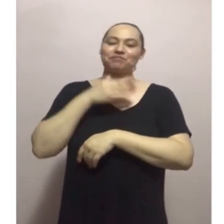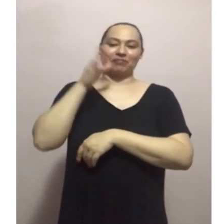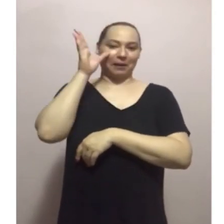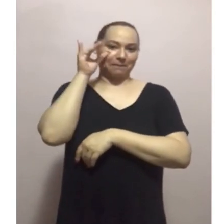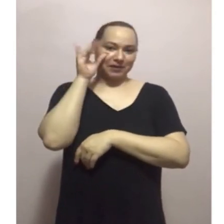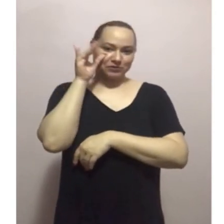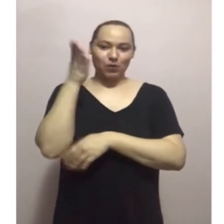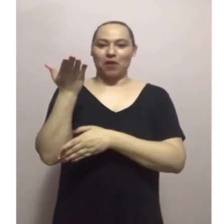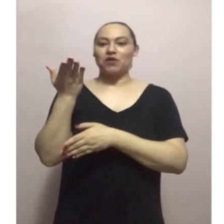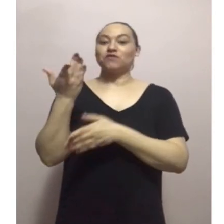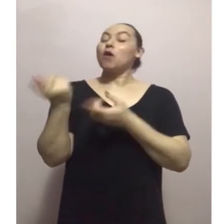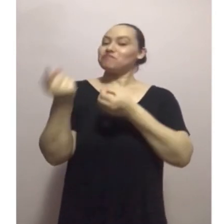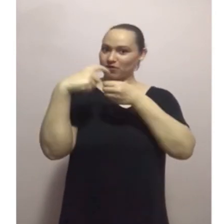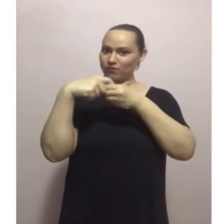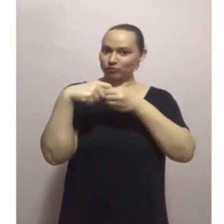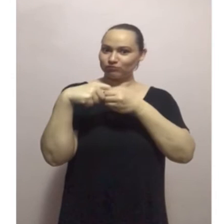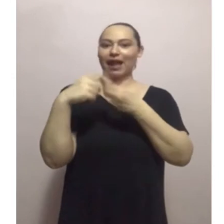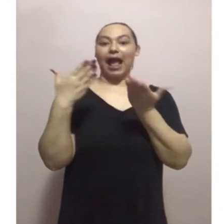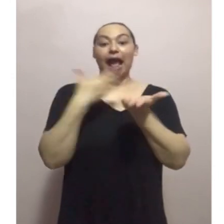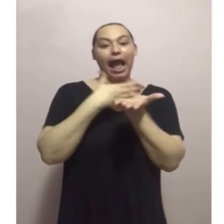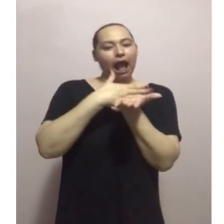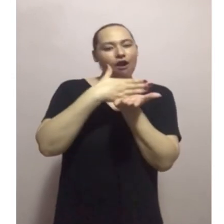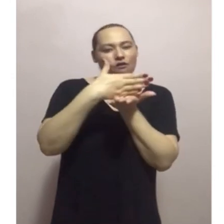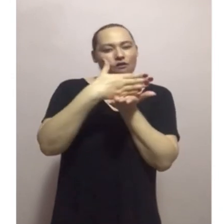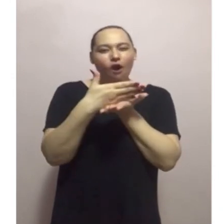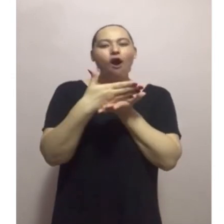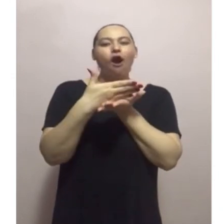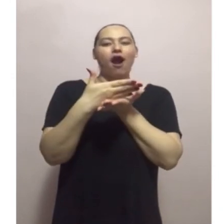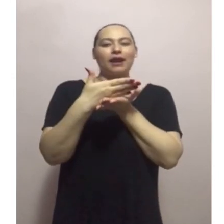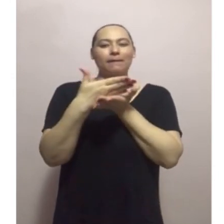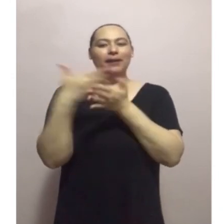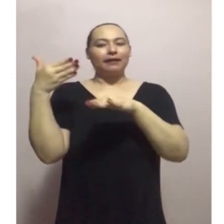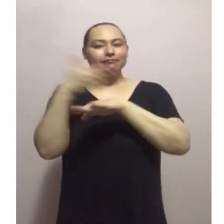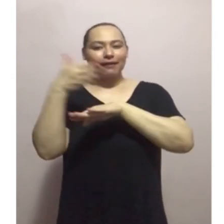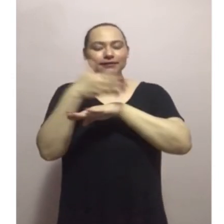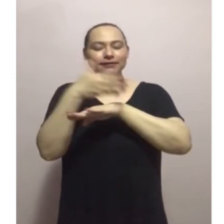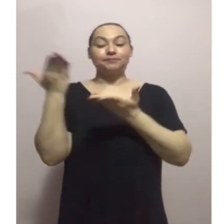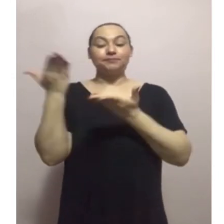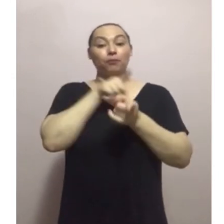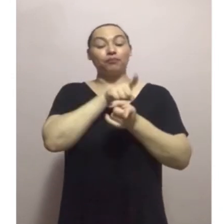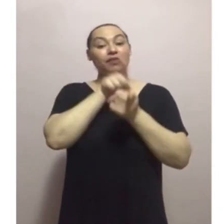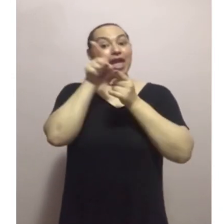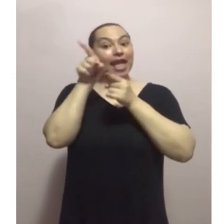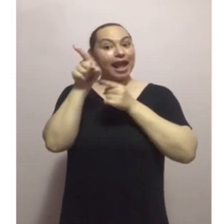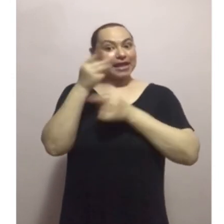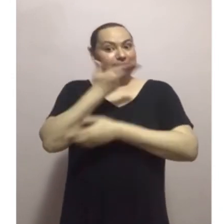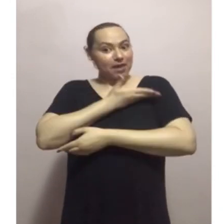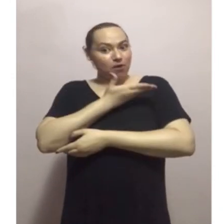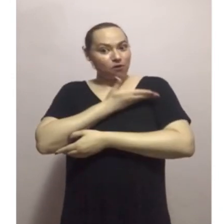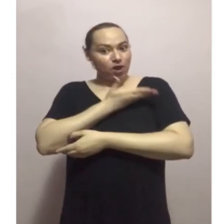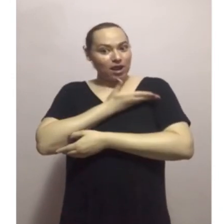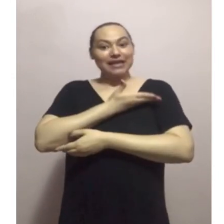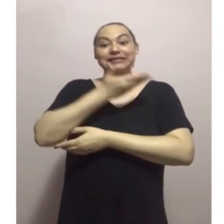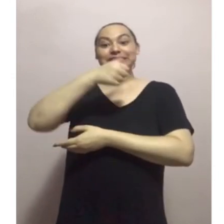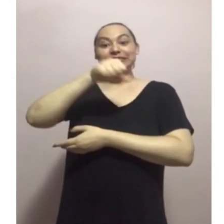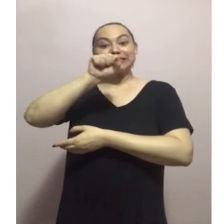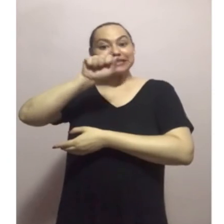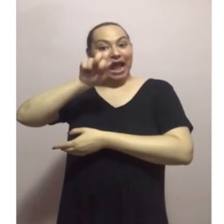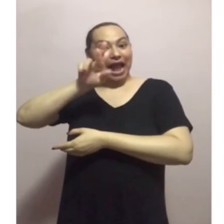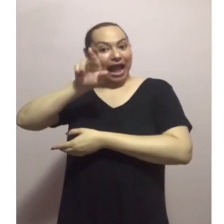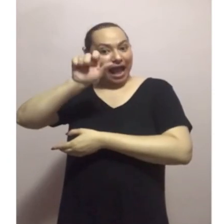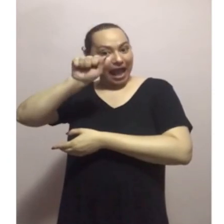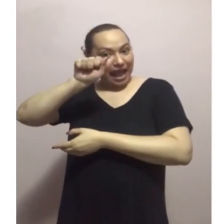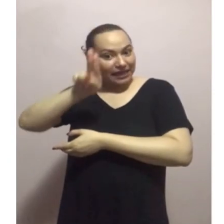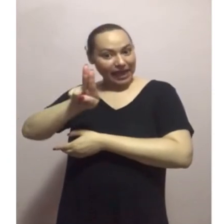prazer. Gente, vou retomar para quem está entrando agora. Essa é a Andréa Alves, diretora da Sarau